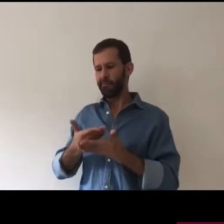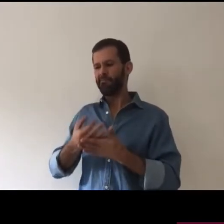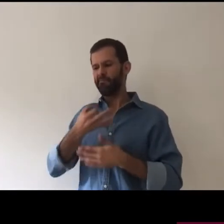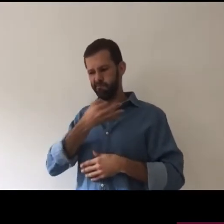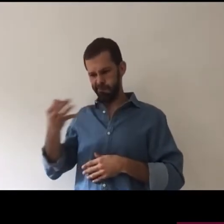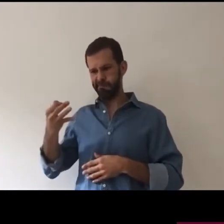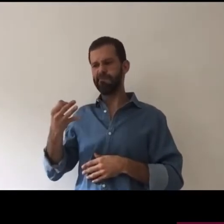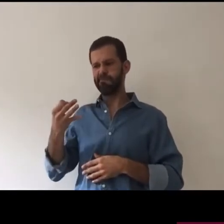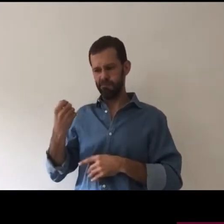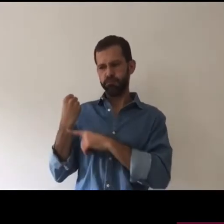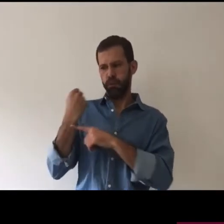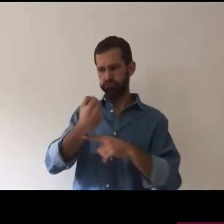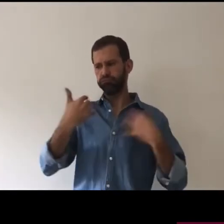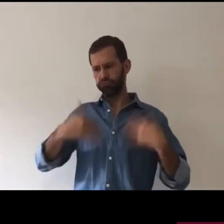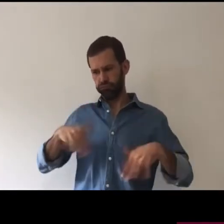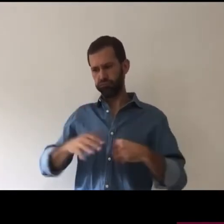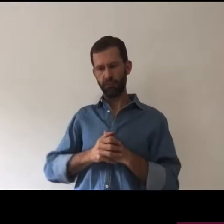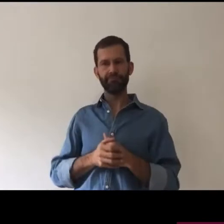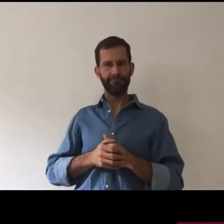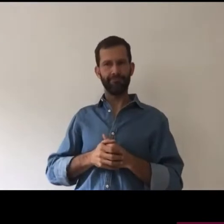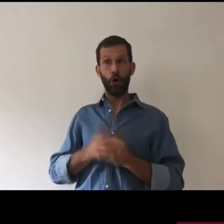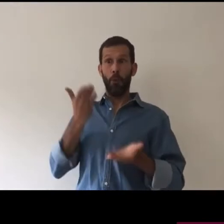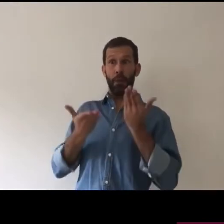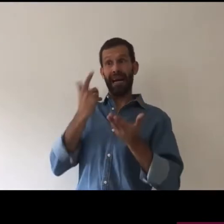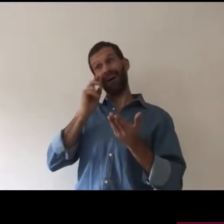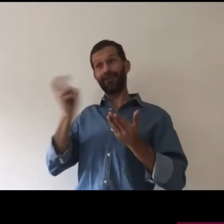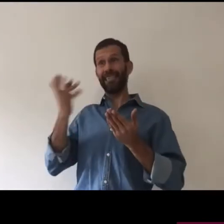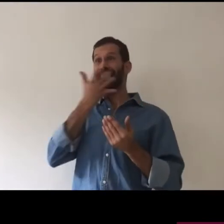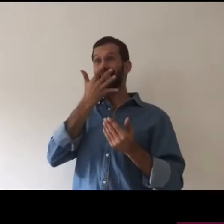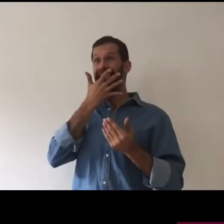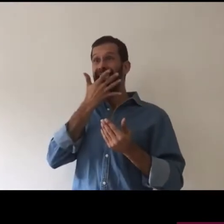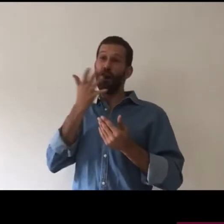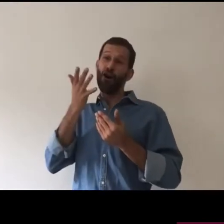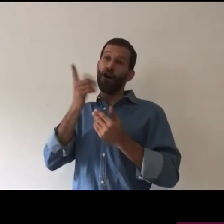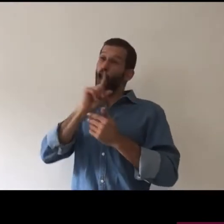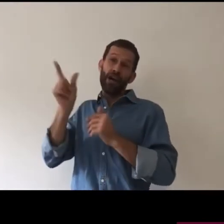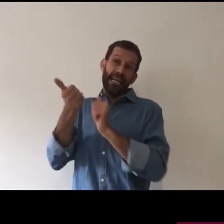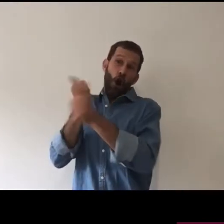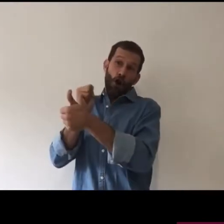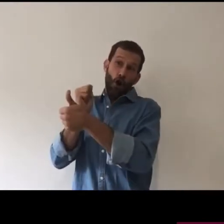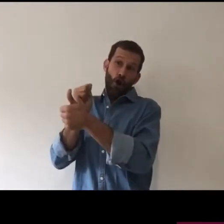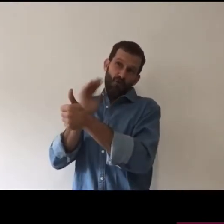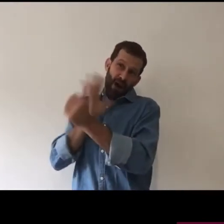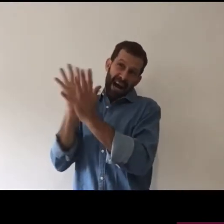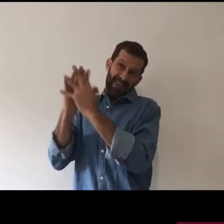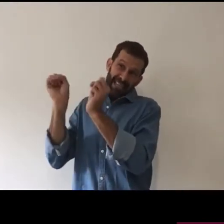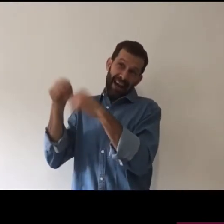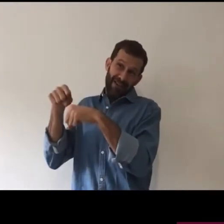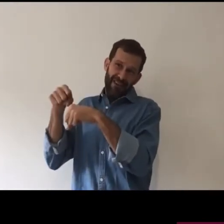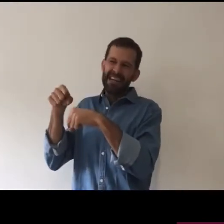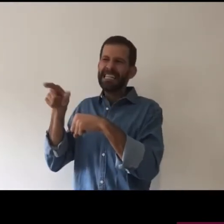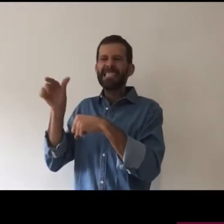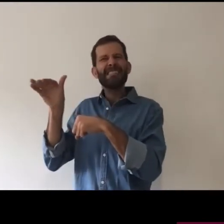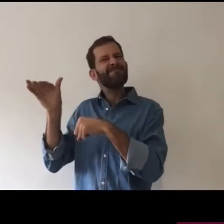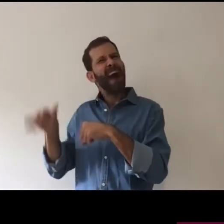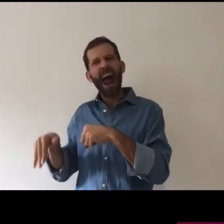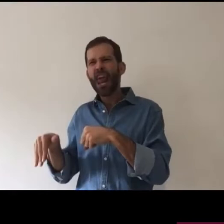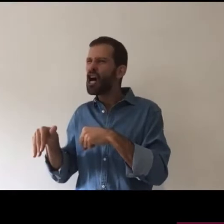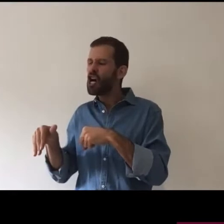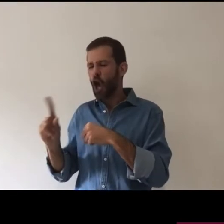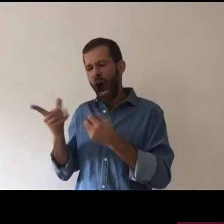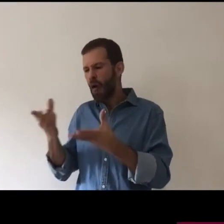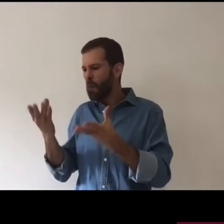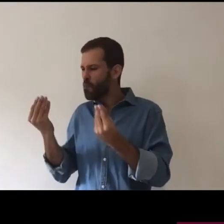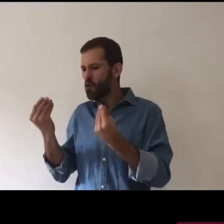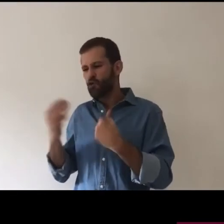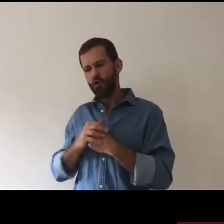útil cuando son signos icónicos de conceptos abstractos. Si hacemos una comparación con los signos no icónicos, es decir,